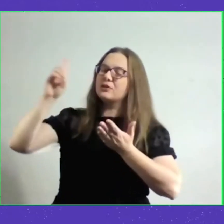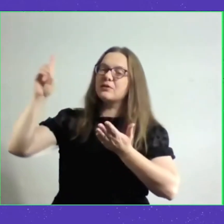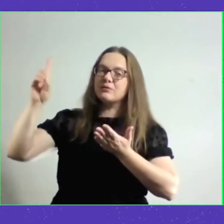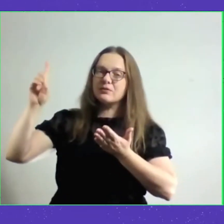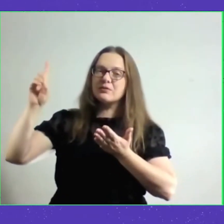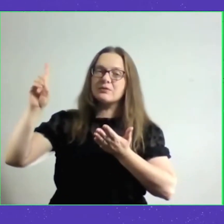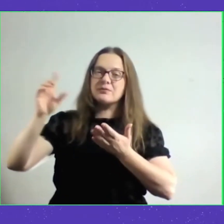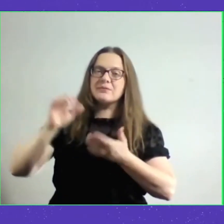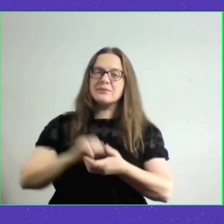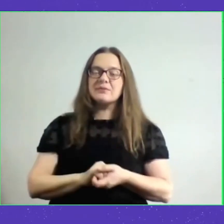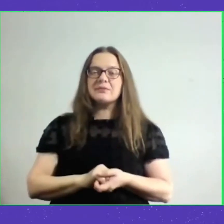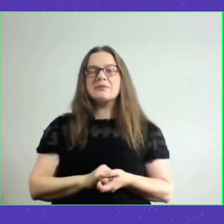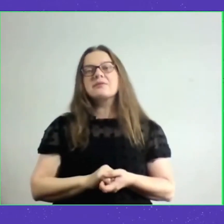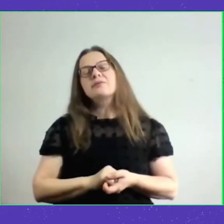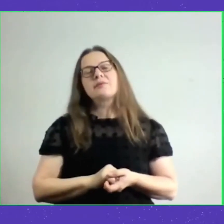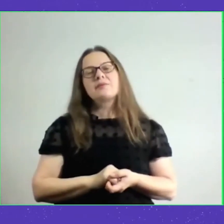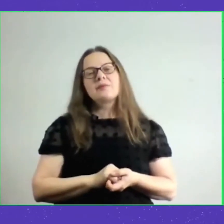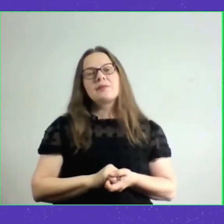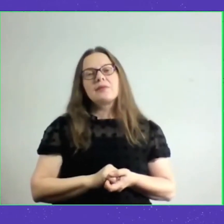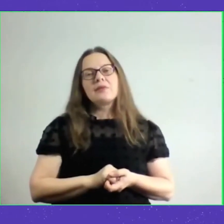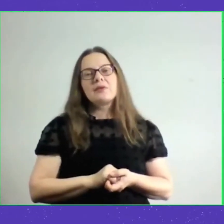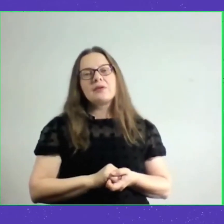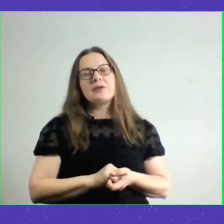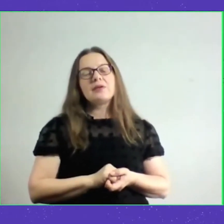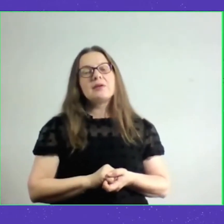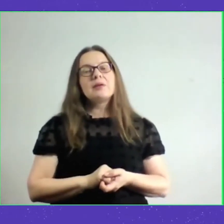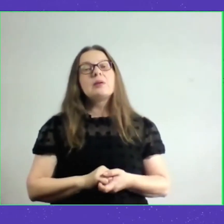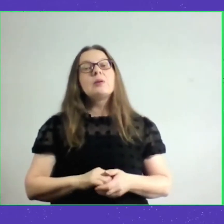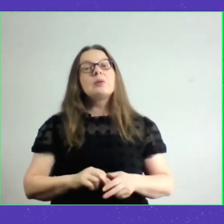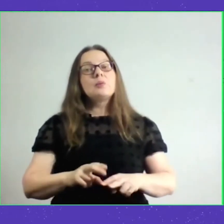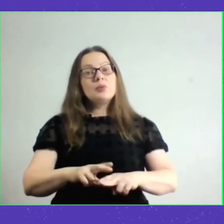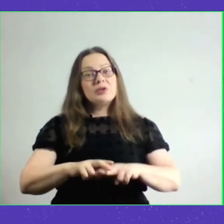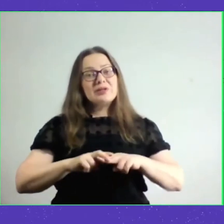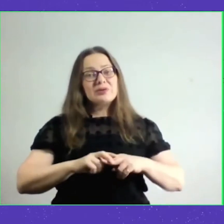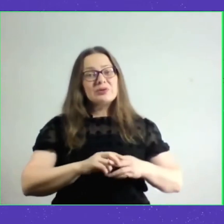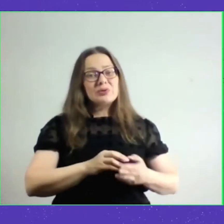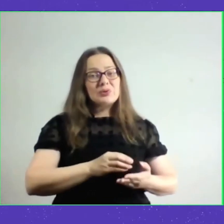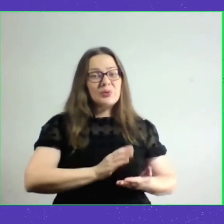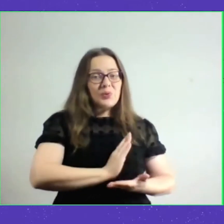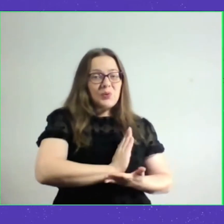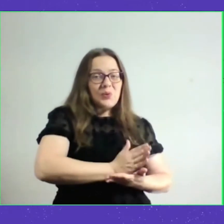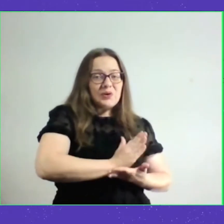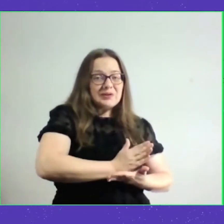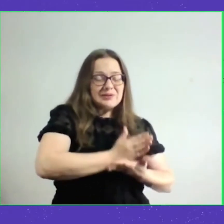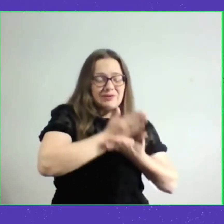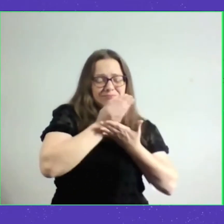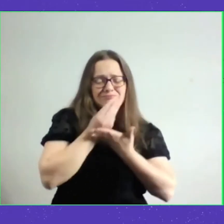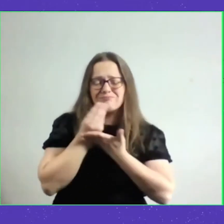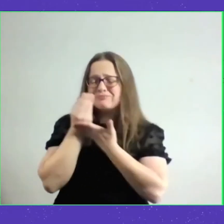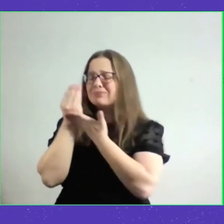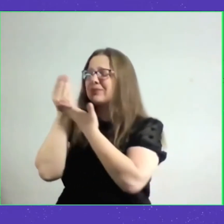Nós precisamos pegar o nosso coração e levar diante do Senhor, nos arrepender.